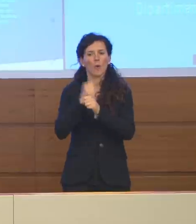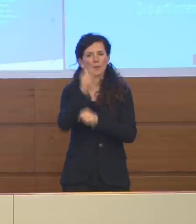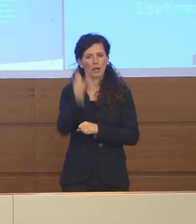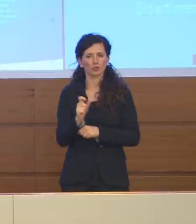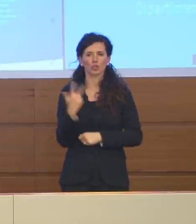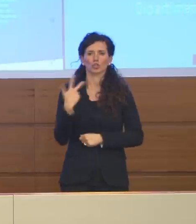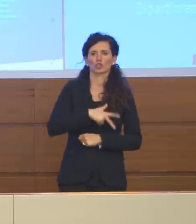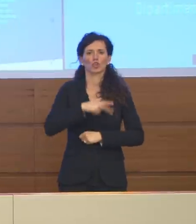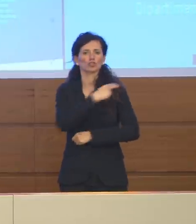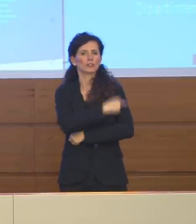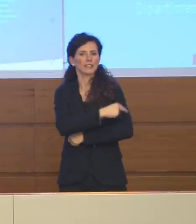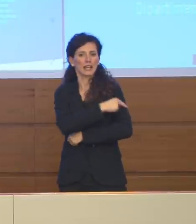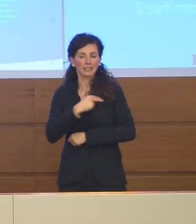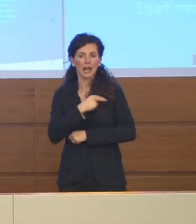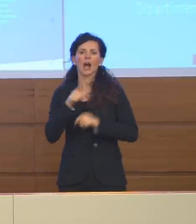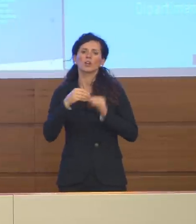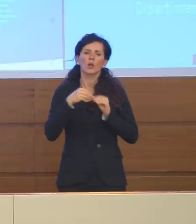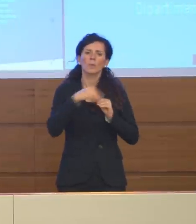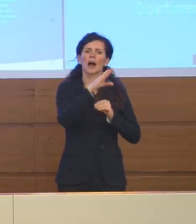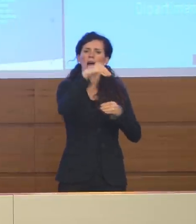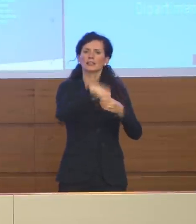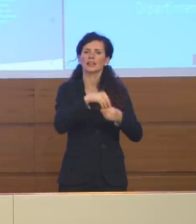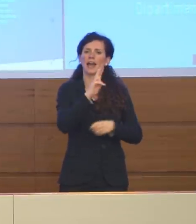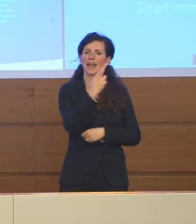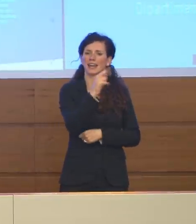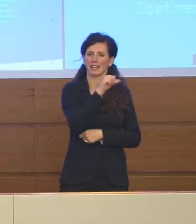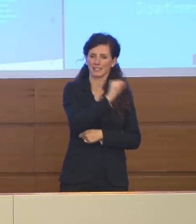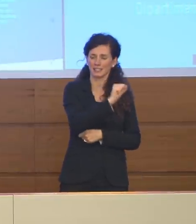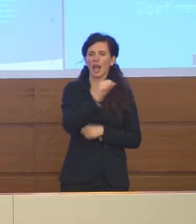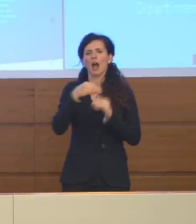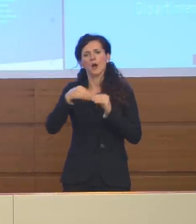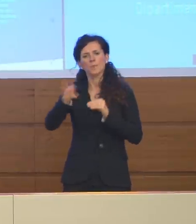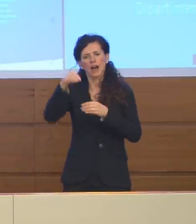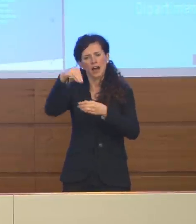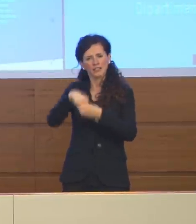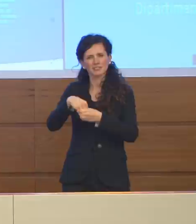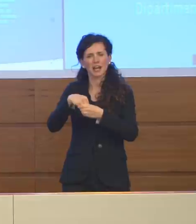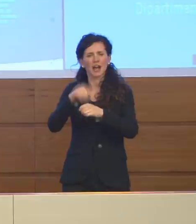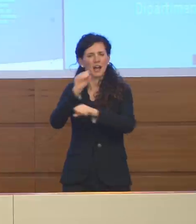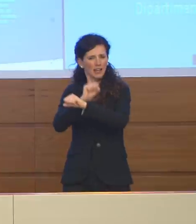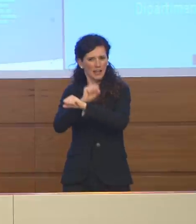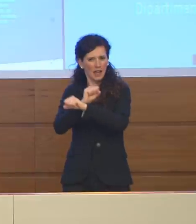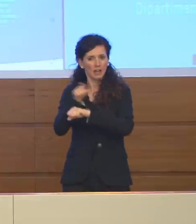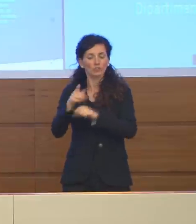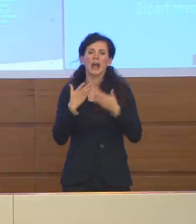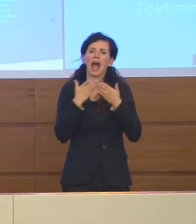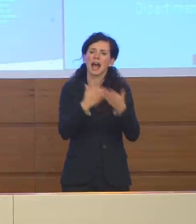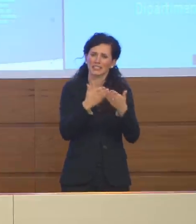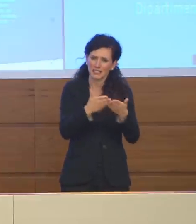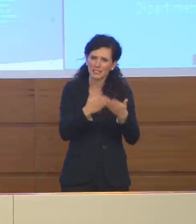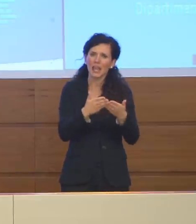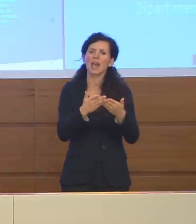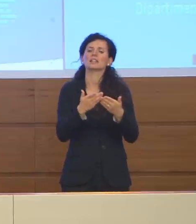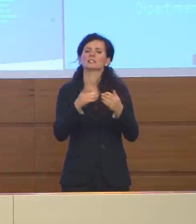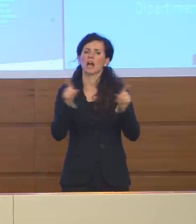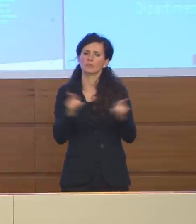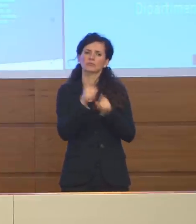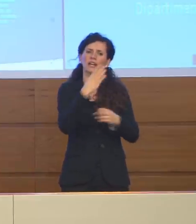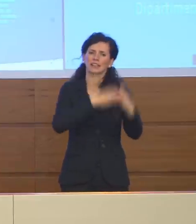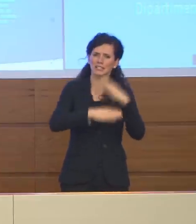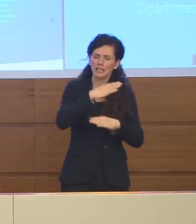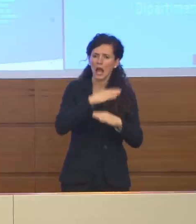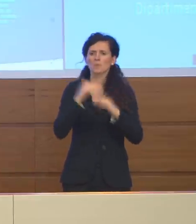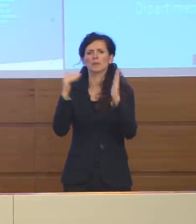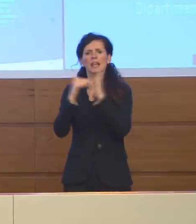penitenziari e alle residenze sanitarie assistenziali per disabili e case di cura